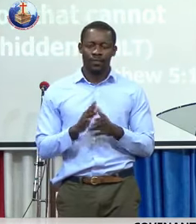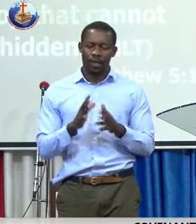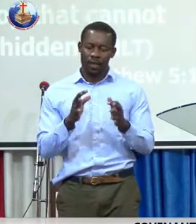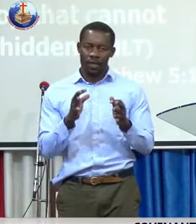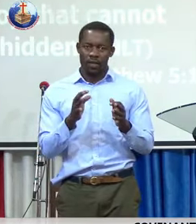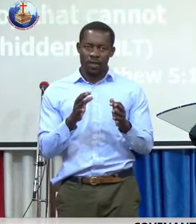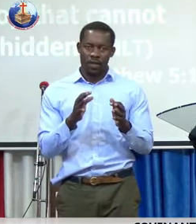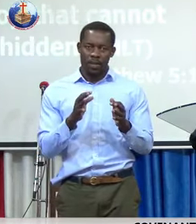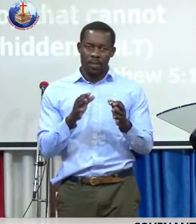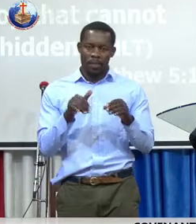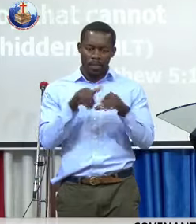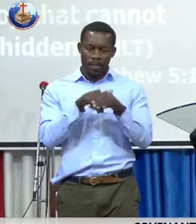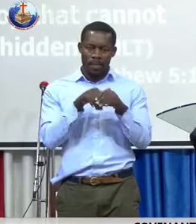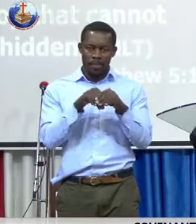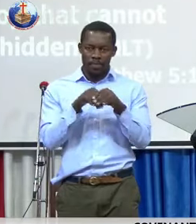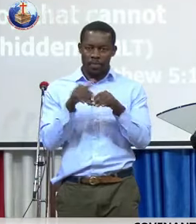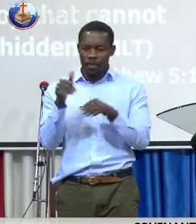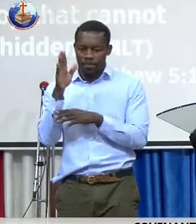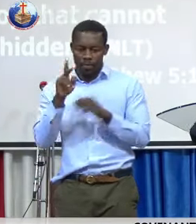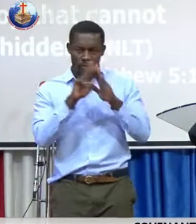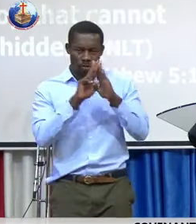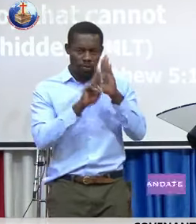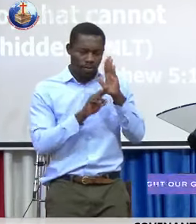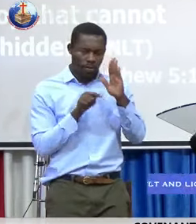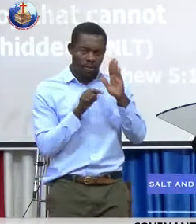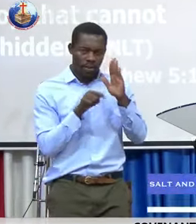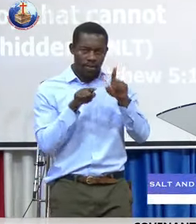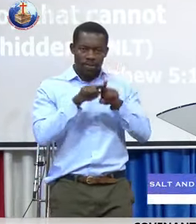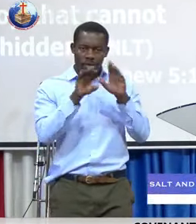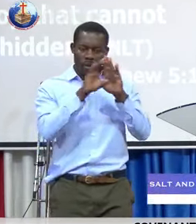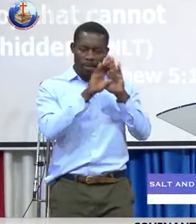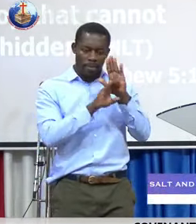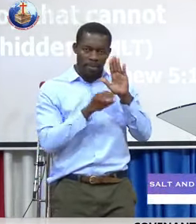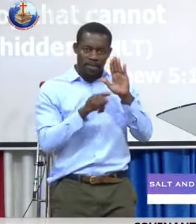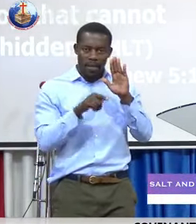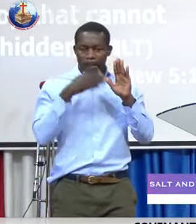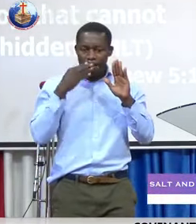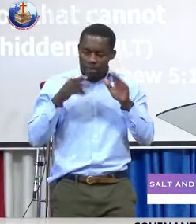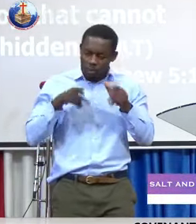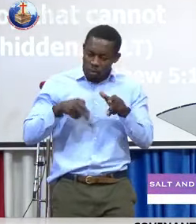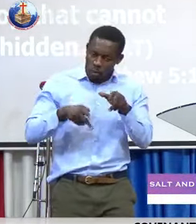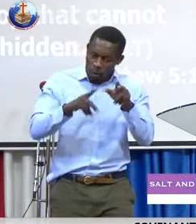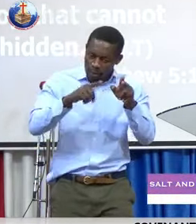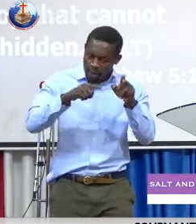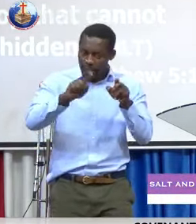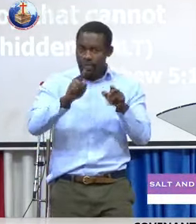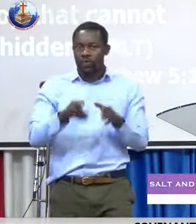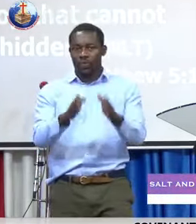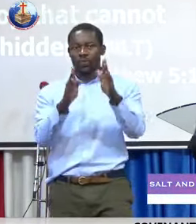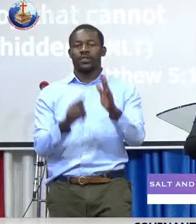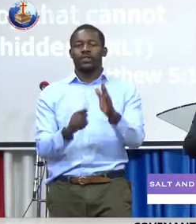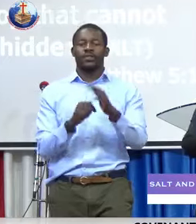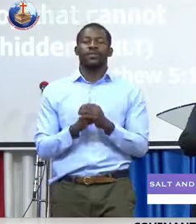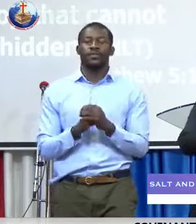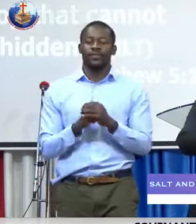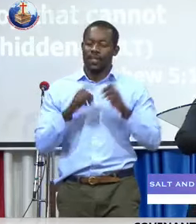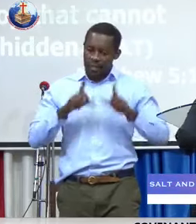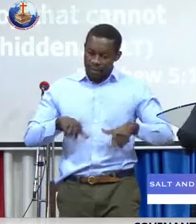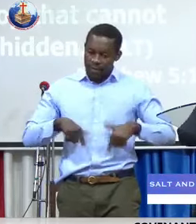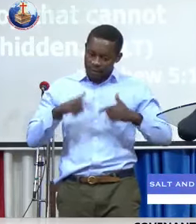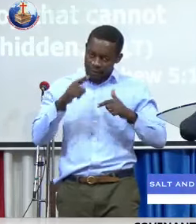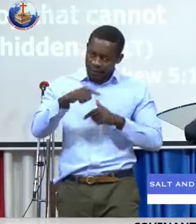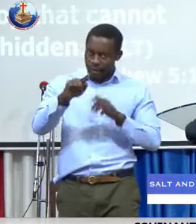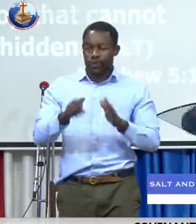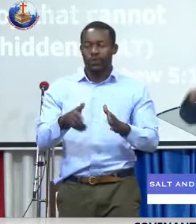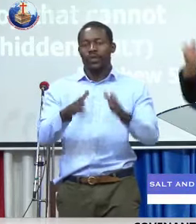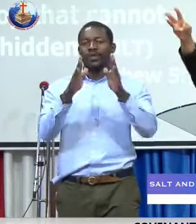being instructed in the ways of the Lord and knowing how to walk right. Hili ni kwa sababu ya jinsi ambavyo watu wa Mungu wanaagizwa kuishi katika njia na neno la Mungu